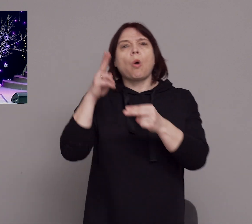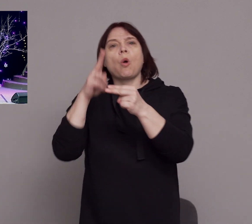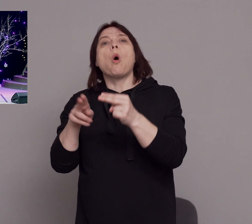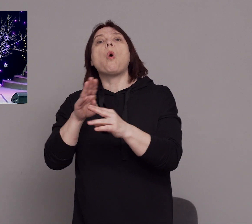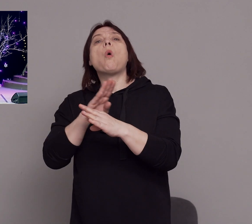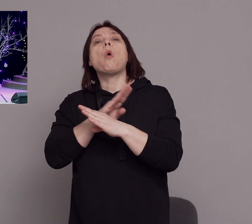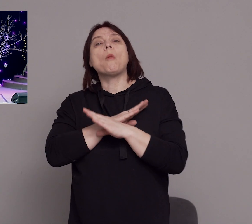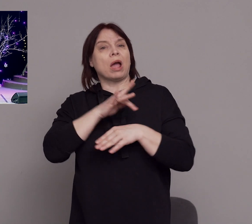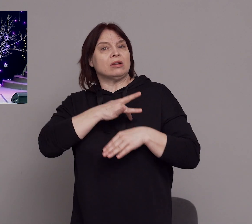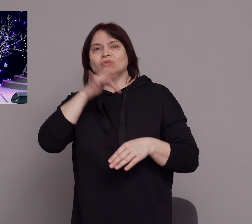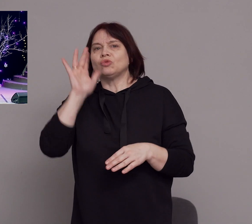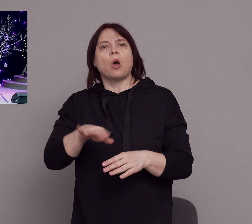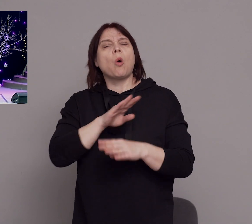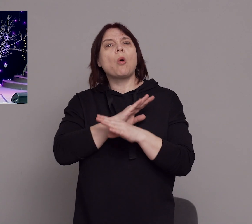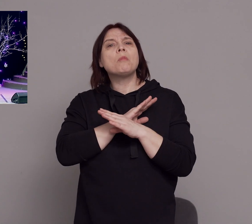Богом Сыном,